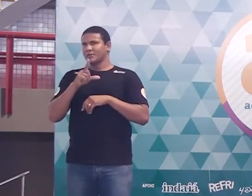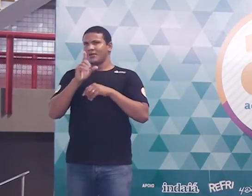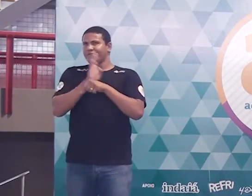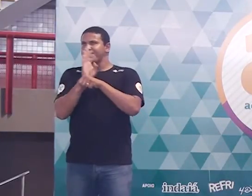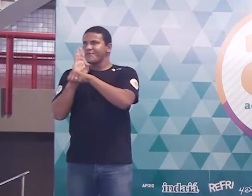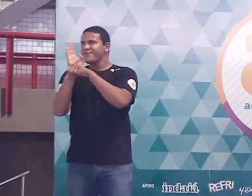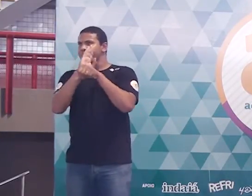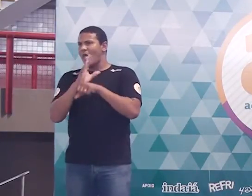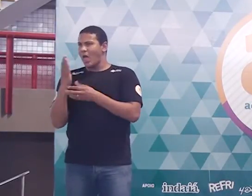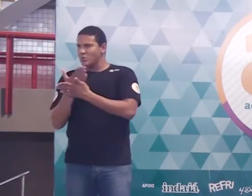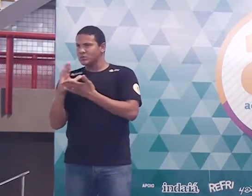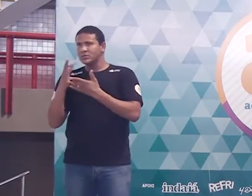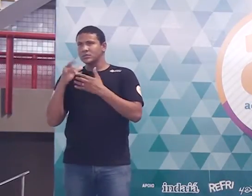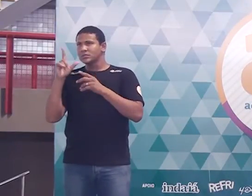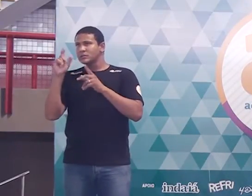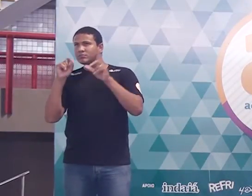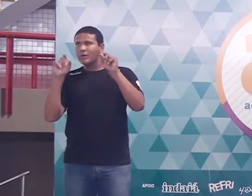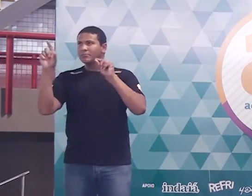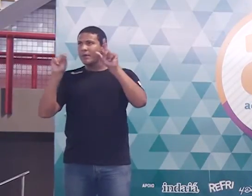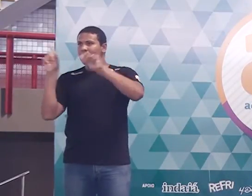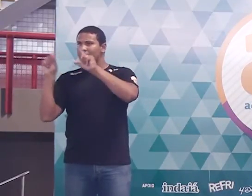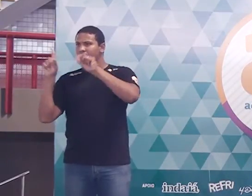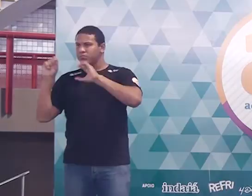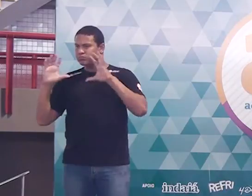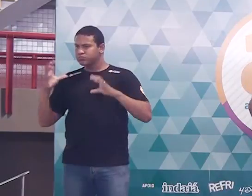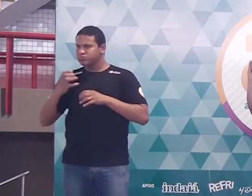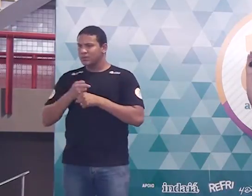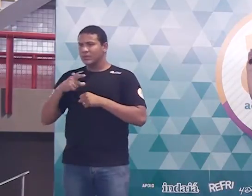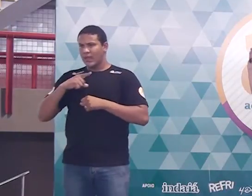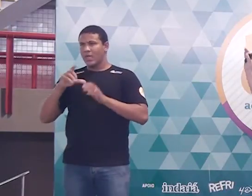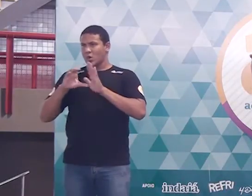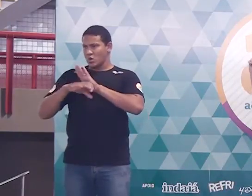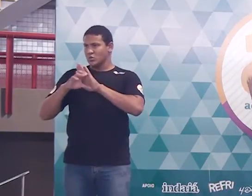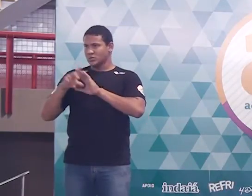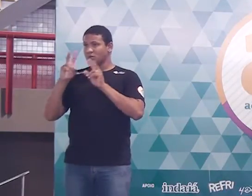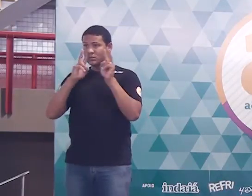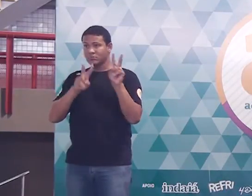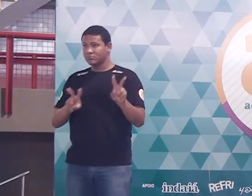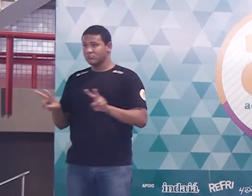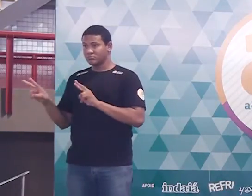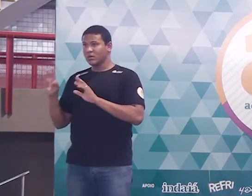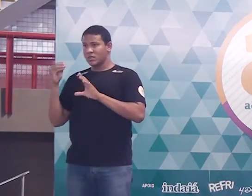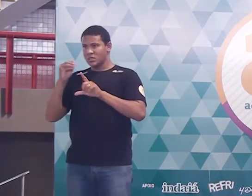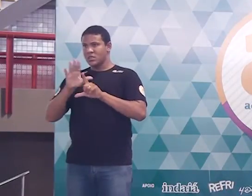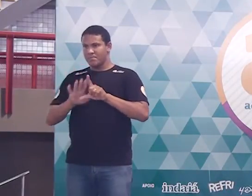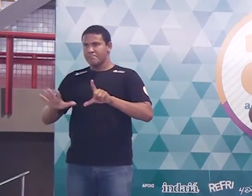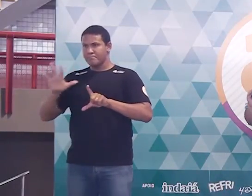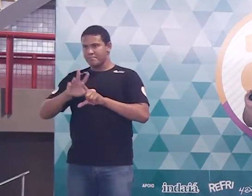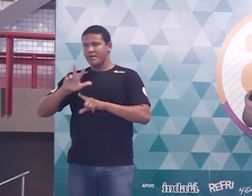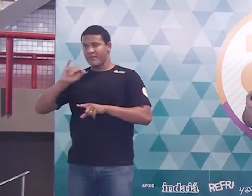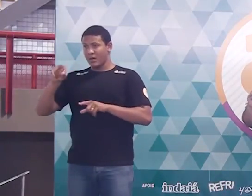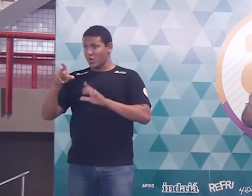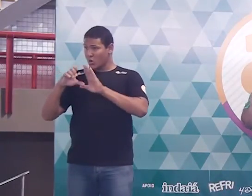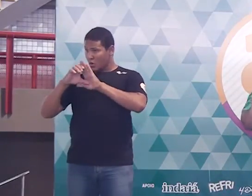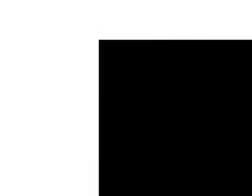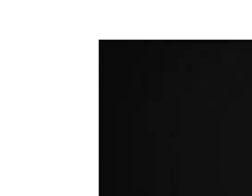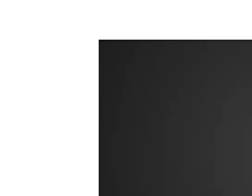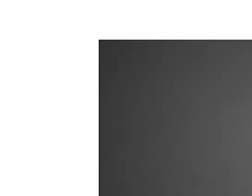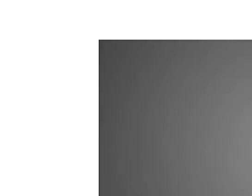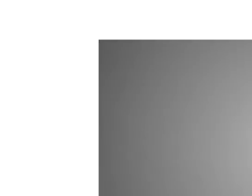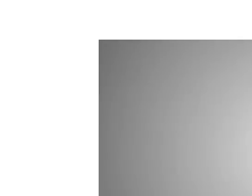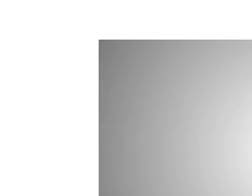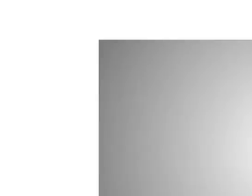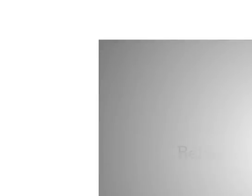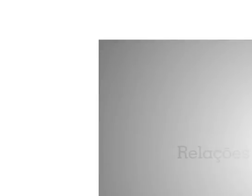uma grande parte dela. Então, aparece o conceito, tá certo? Vocês fiquem atentos na imagem, ó. Vai aparecer o conceito da relação